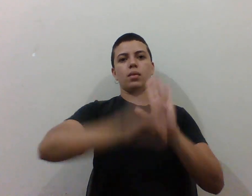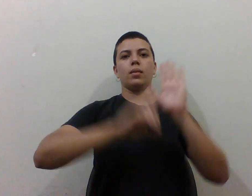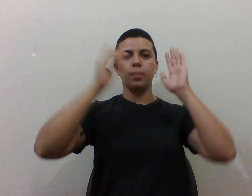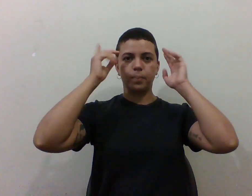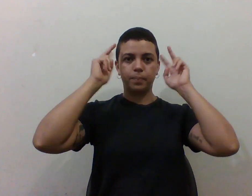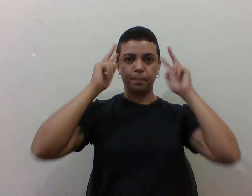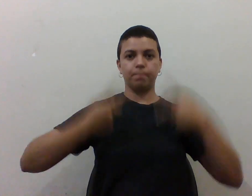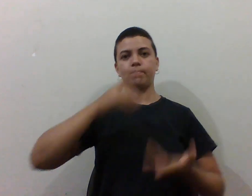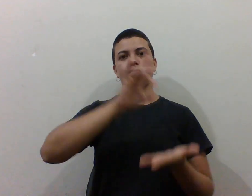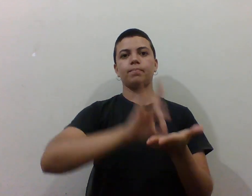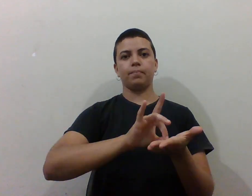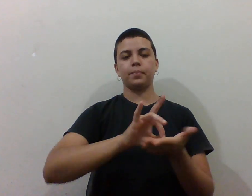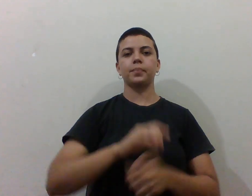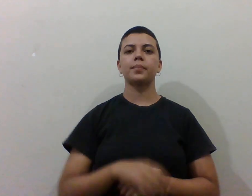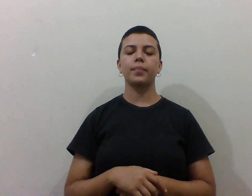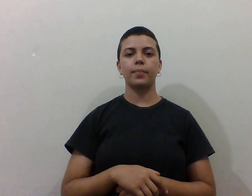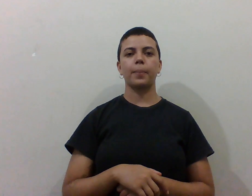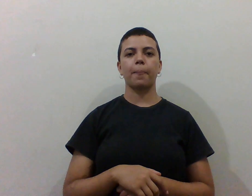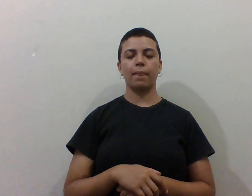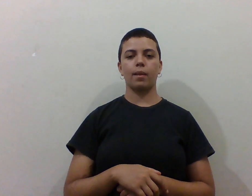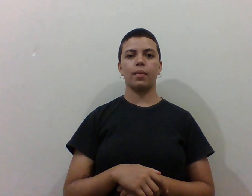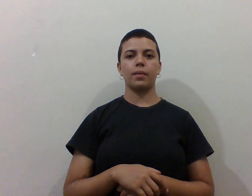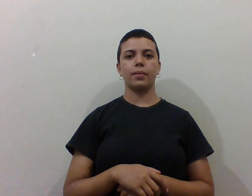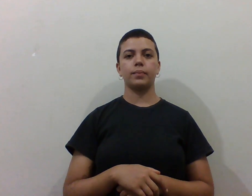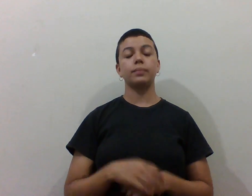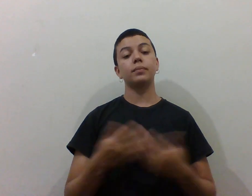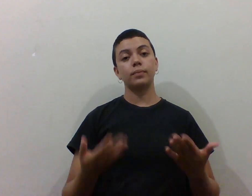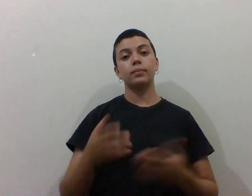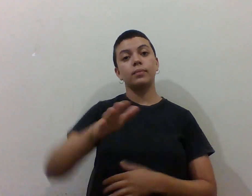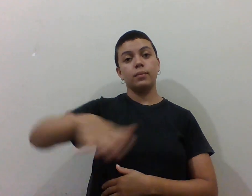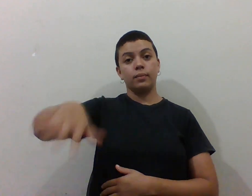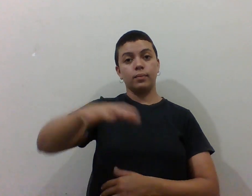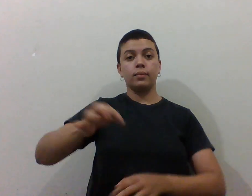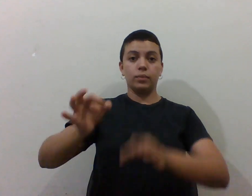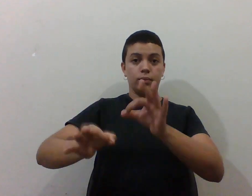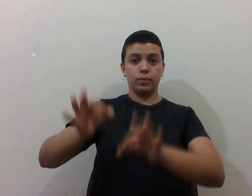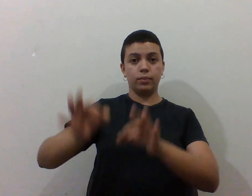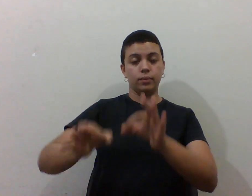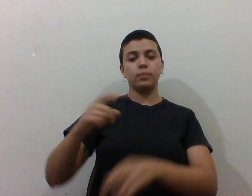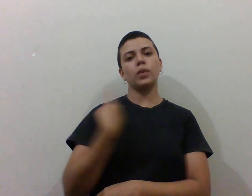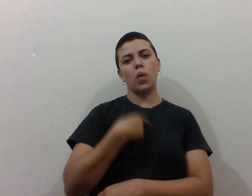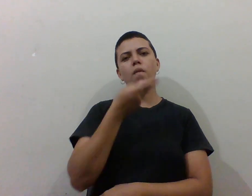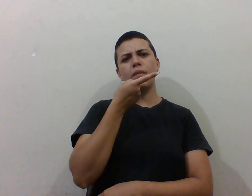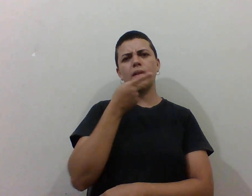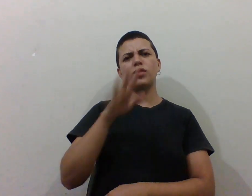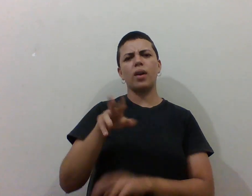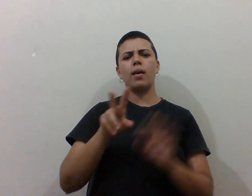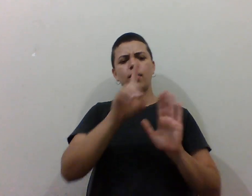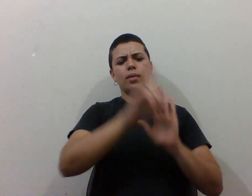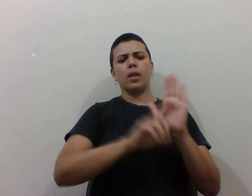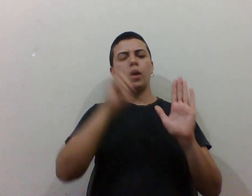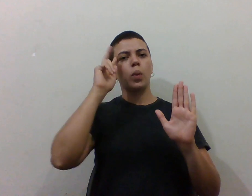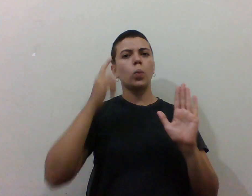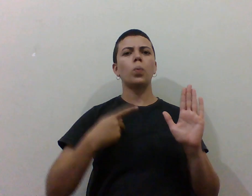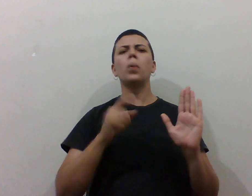Na seara jurídica, quando nós falamos de direitos humanos, quando utilizamos essa expressão, o mais recorrente é que